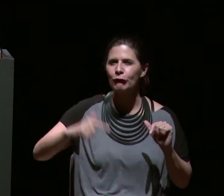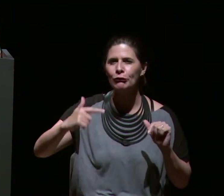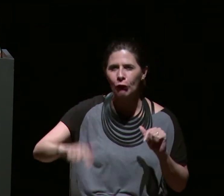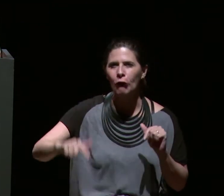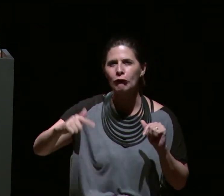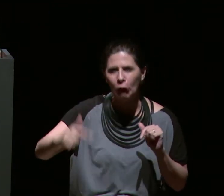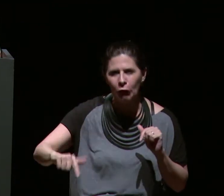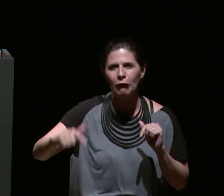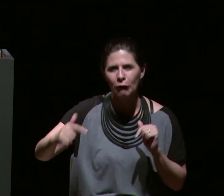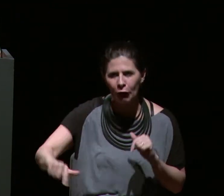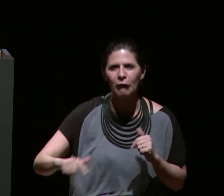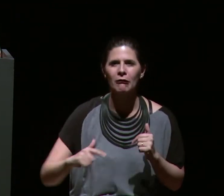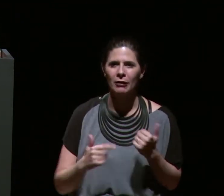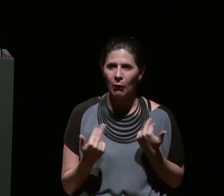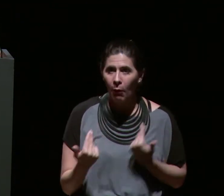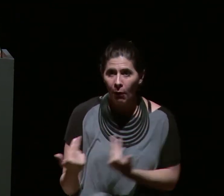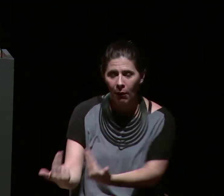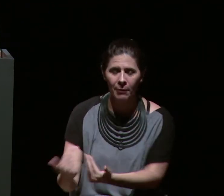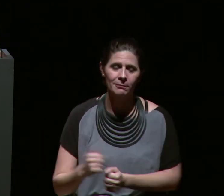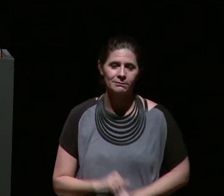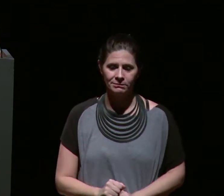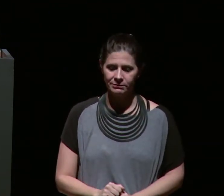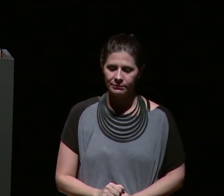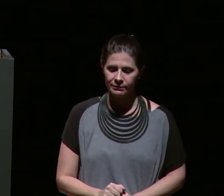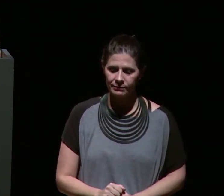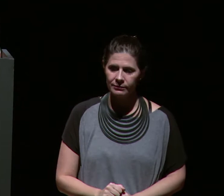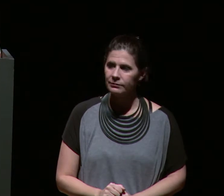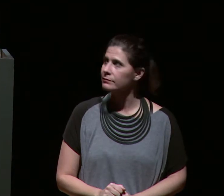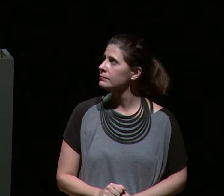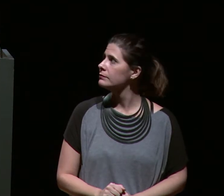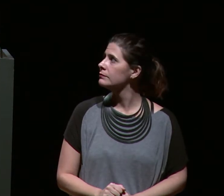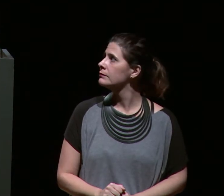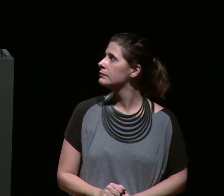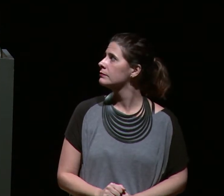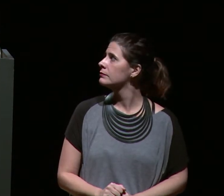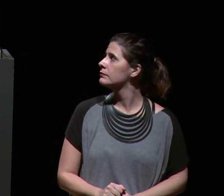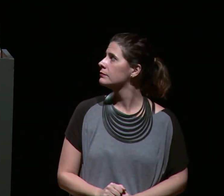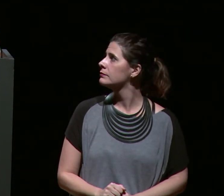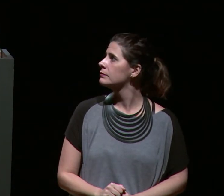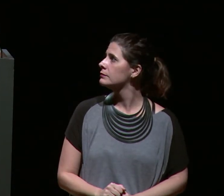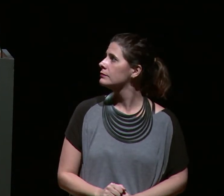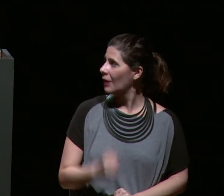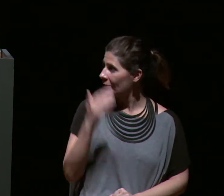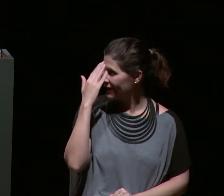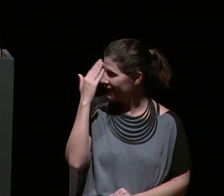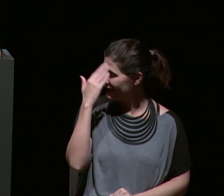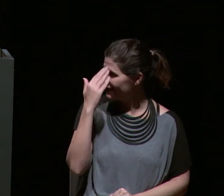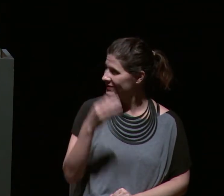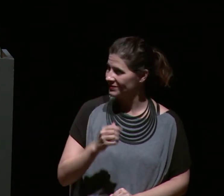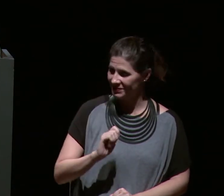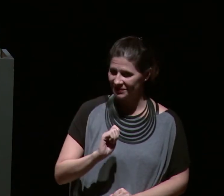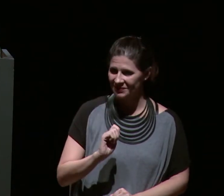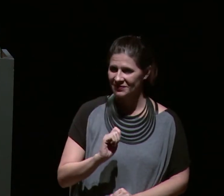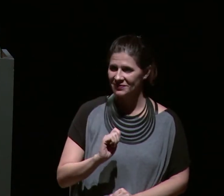e professores, também nos guiava em direção à superação de lacunas. Obrigado.